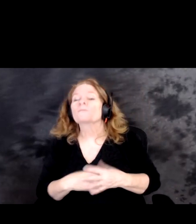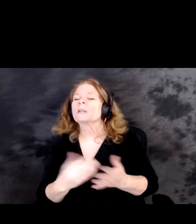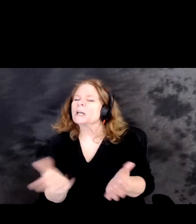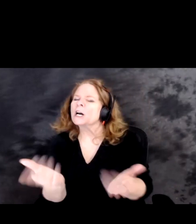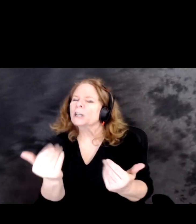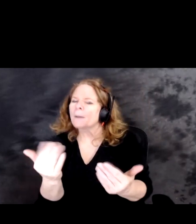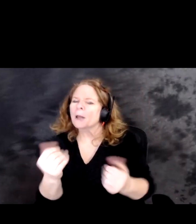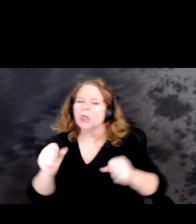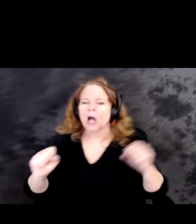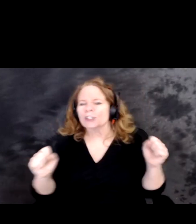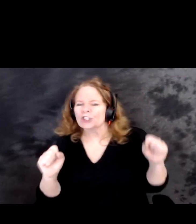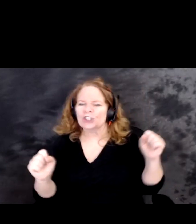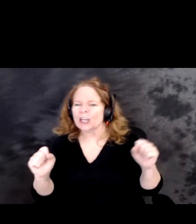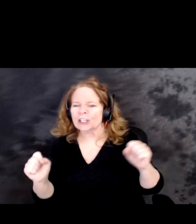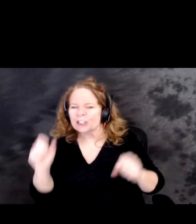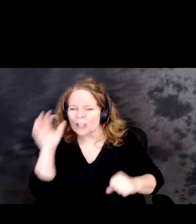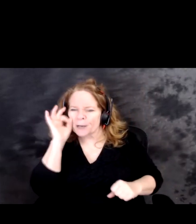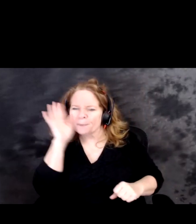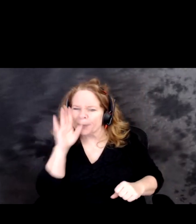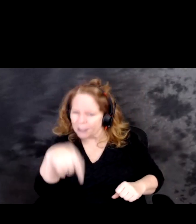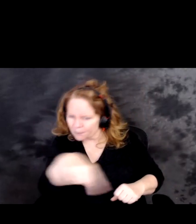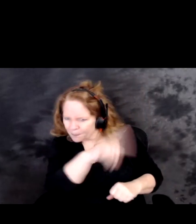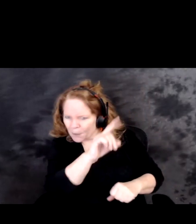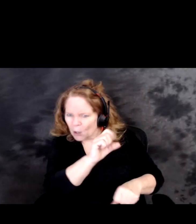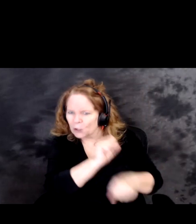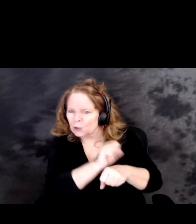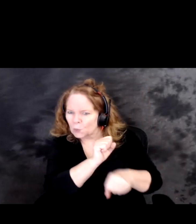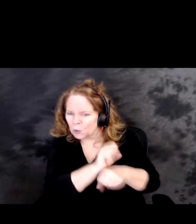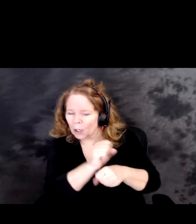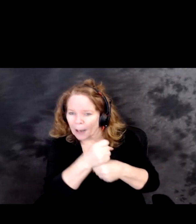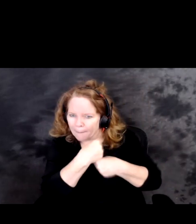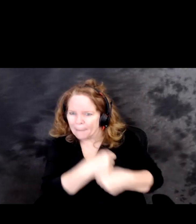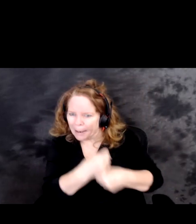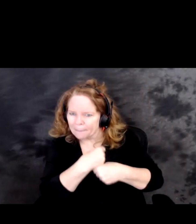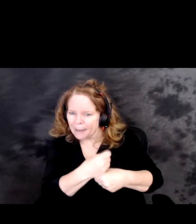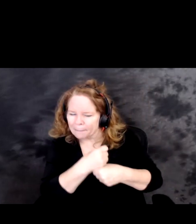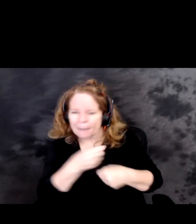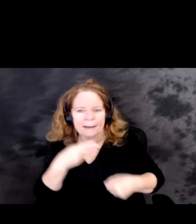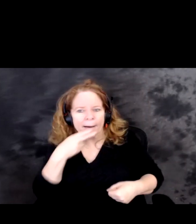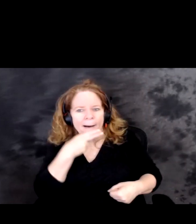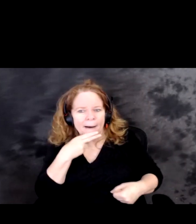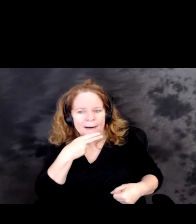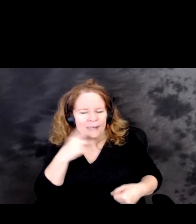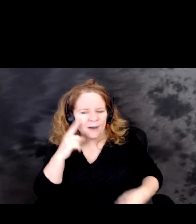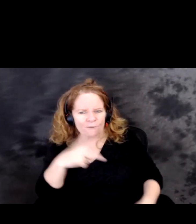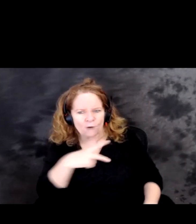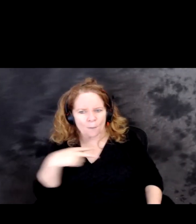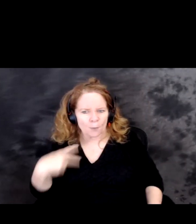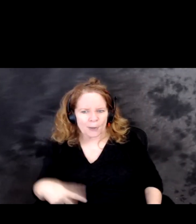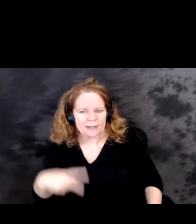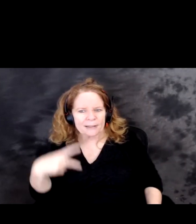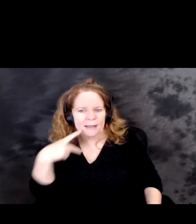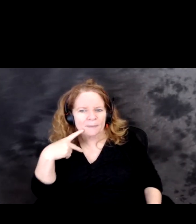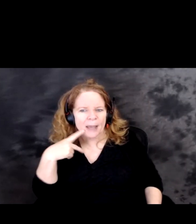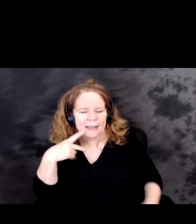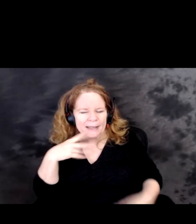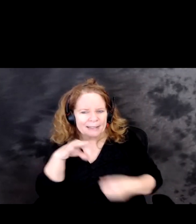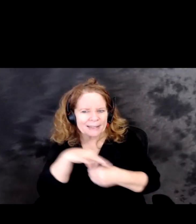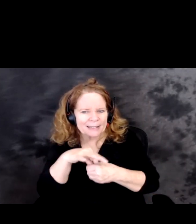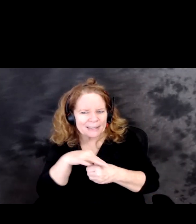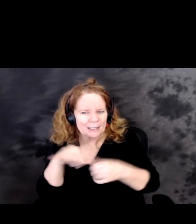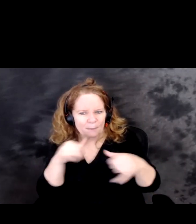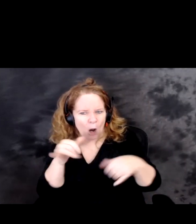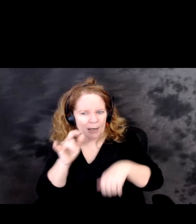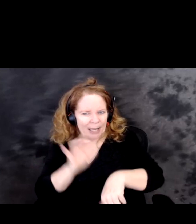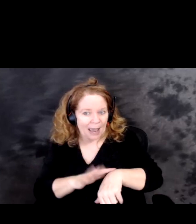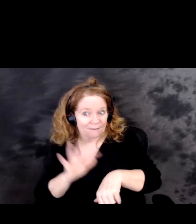dijo, ven, ven, abeja Shakey Shake, es hora de trabajar y preparar más miel para la